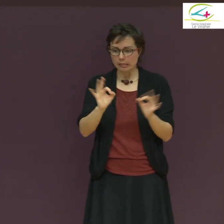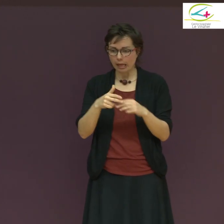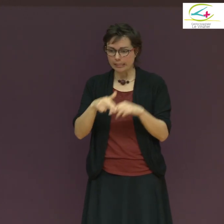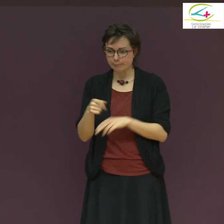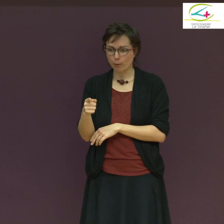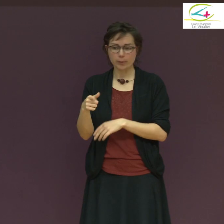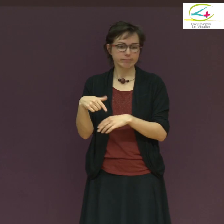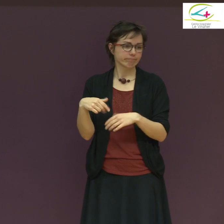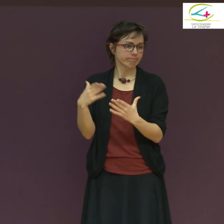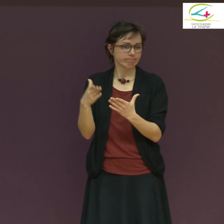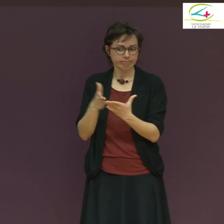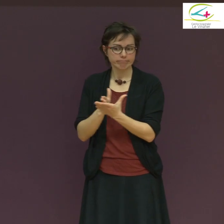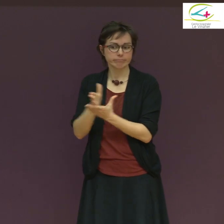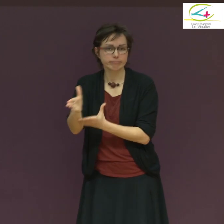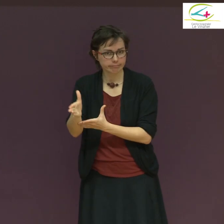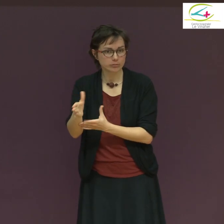C'est la seule issue. Voilà. C'est la